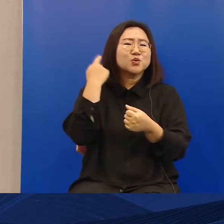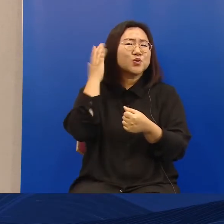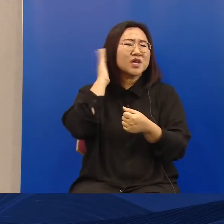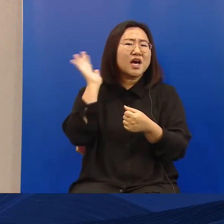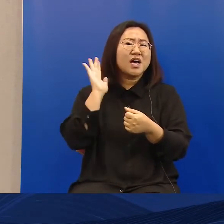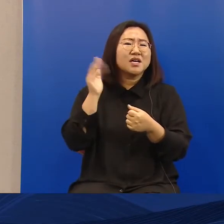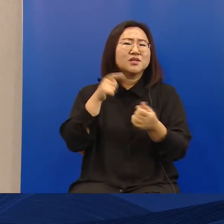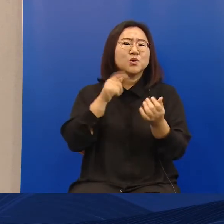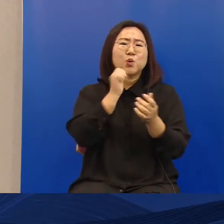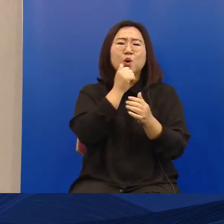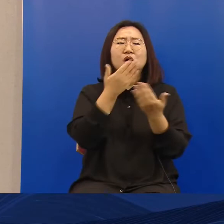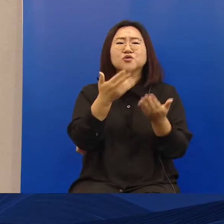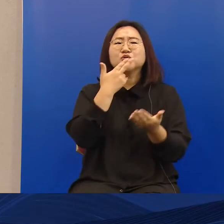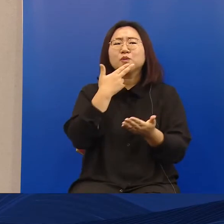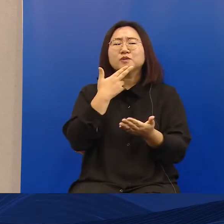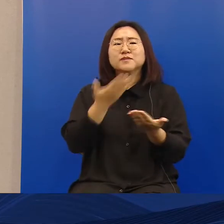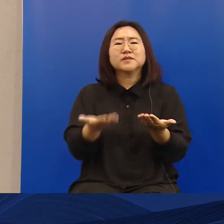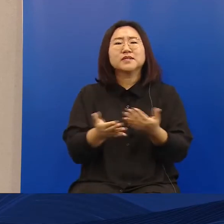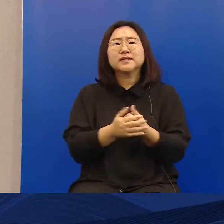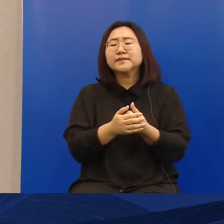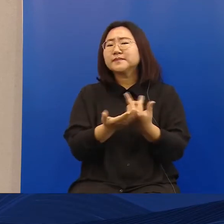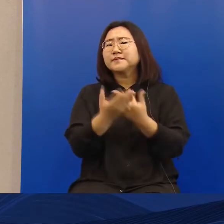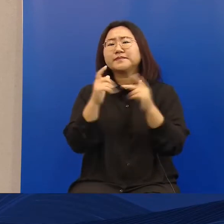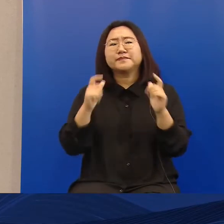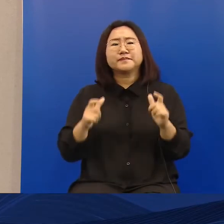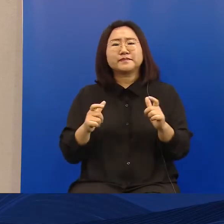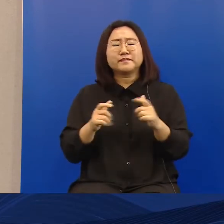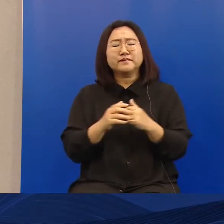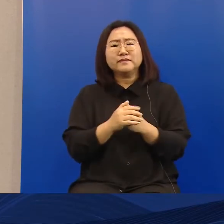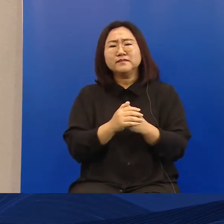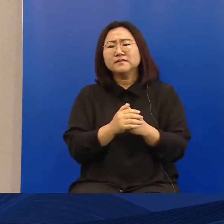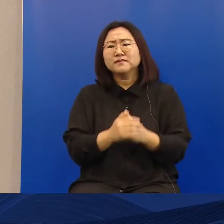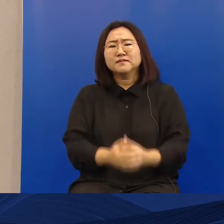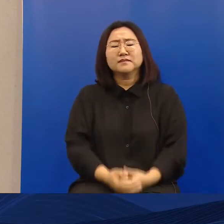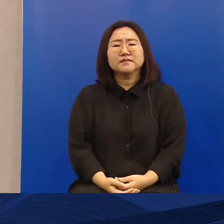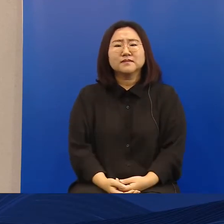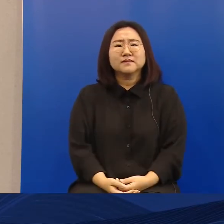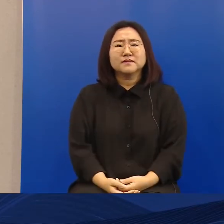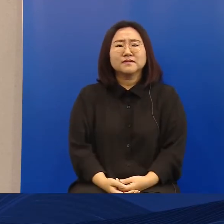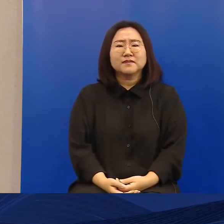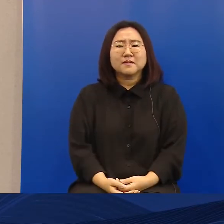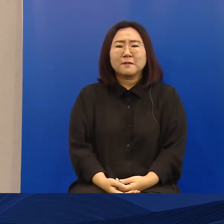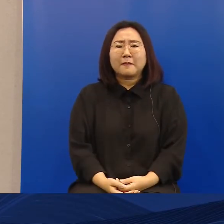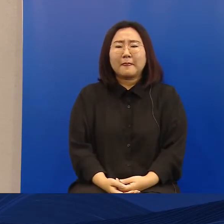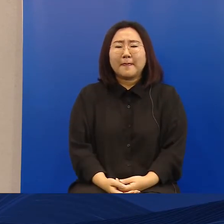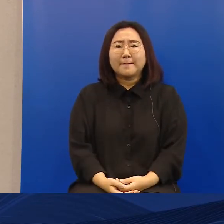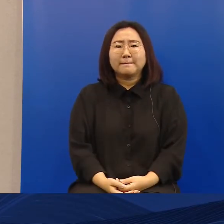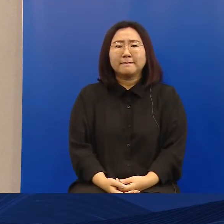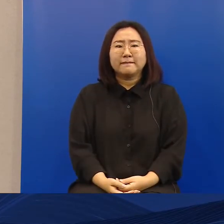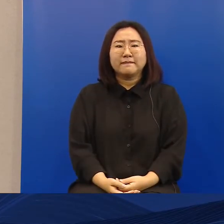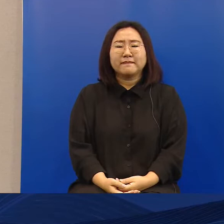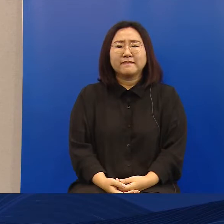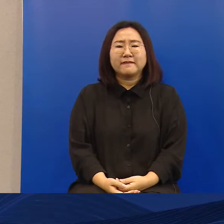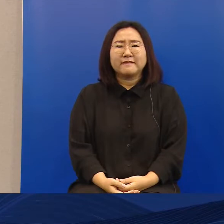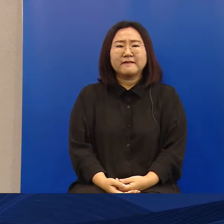제안을 드리면 제주도청의 홈페이지에 신문고 공간이 있어요.